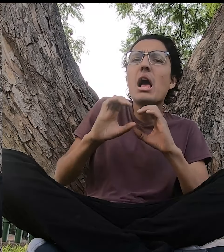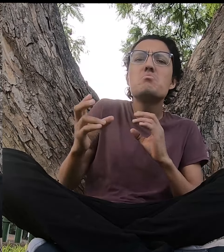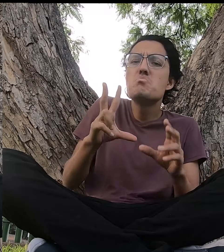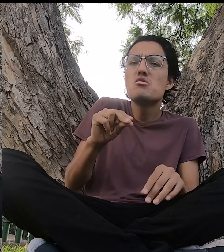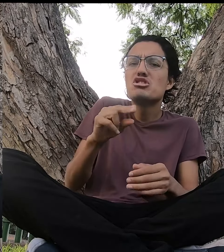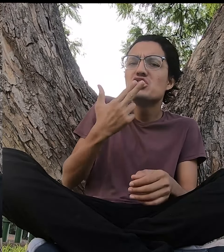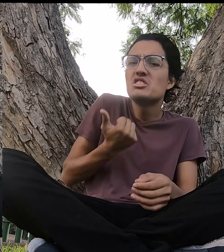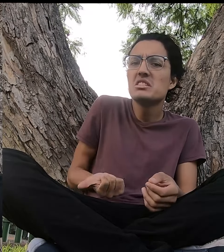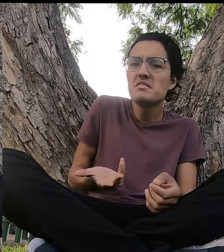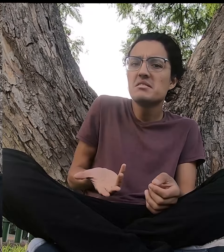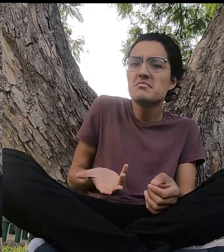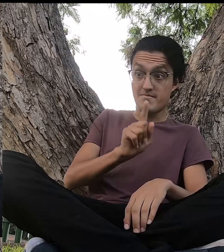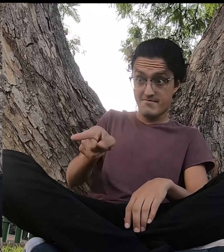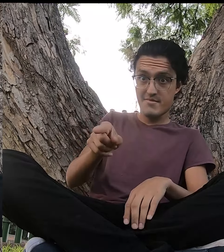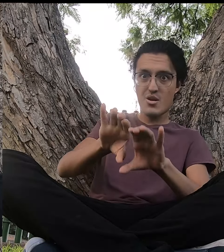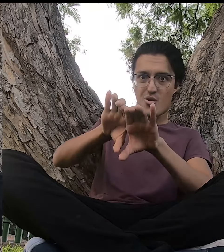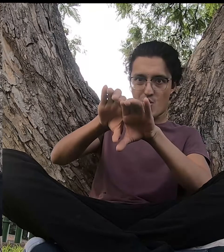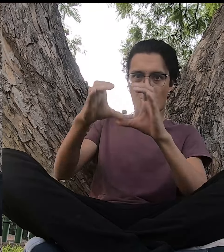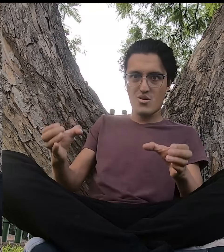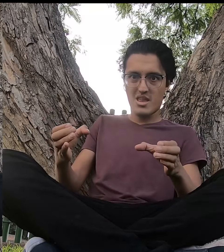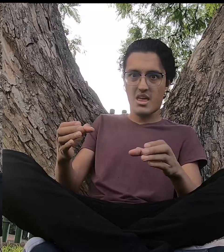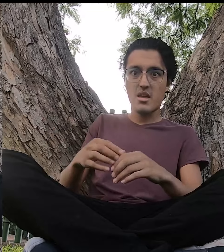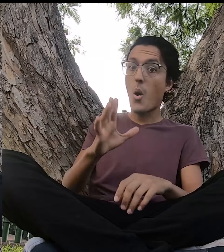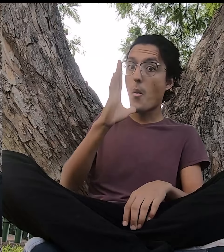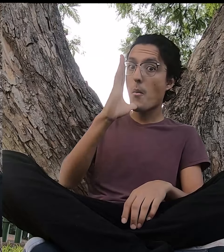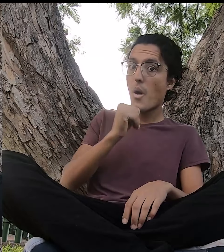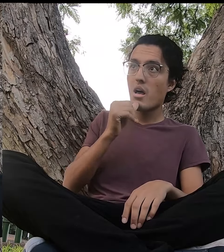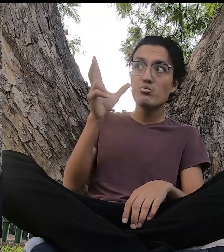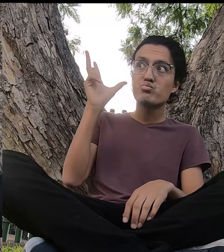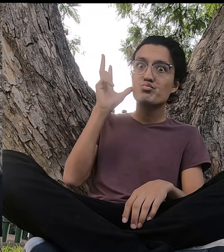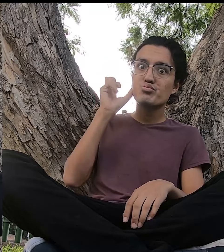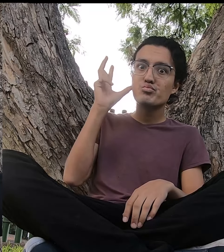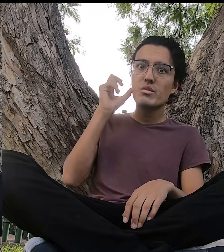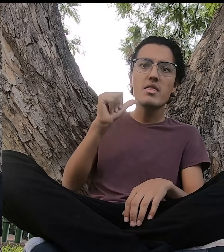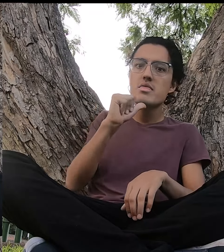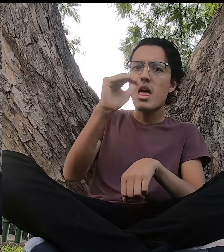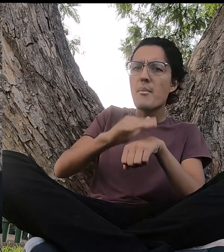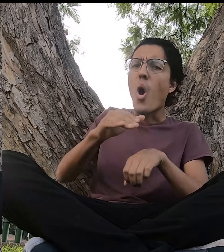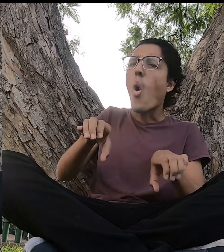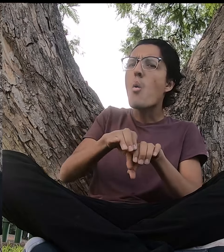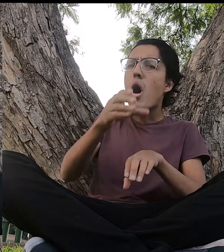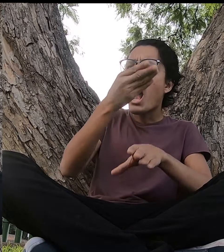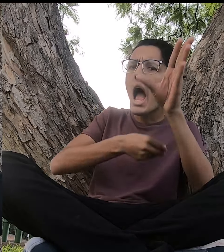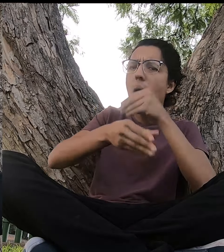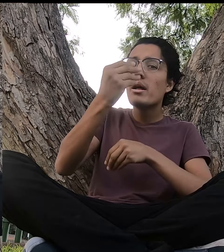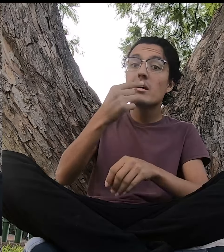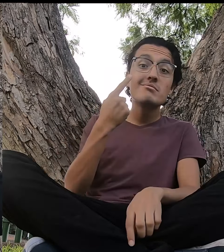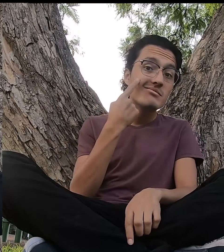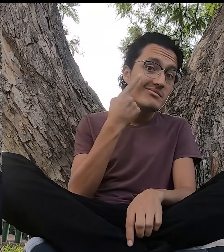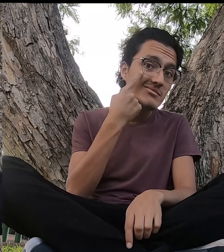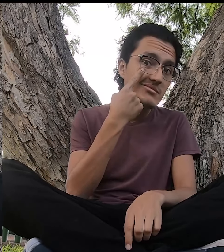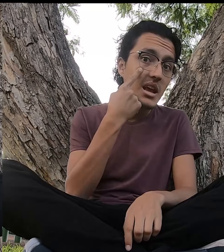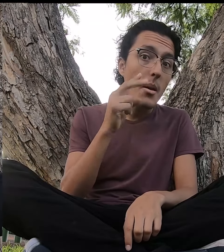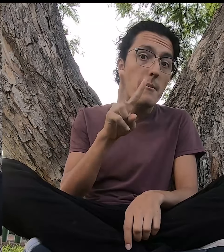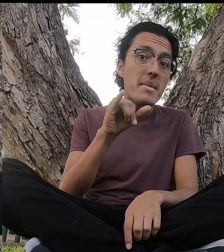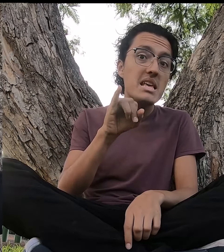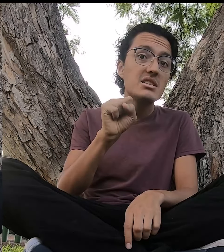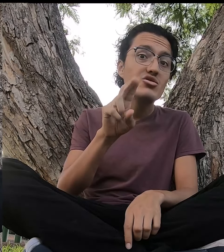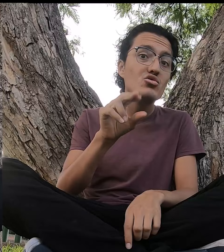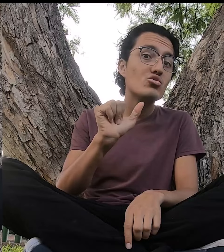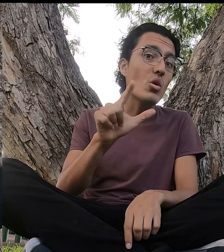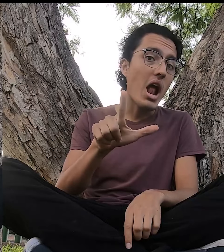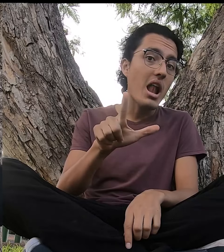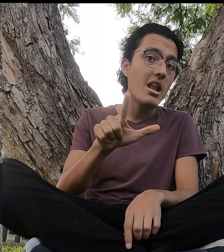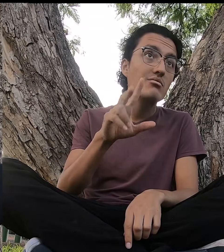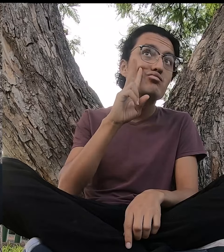con una persona sorda. Esta comunidad, al no poder escuchar, el único medio de aprendizaje que tiene es a través de